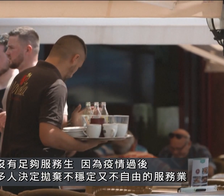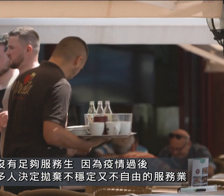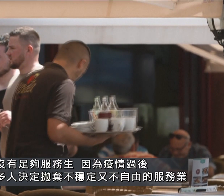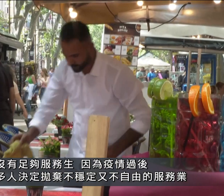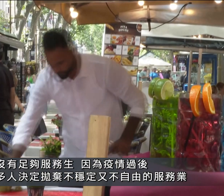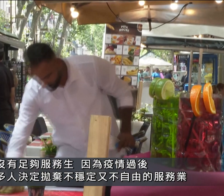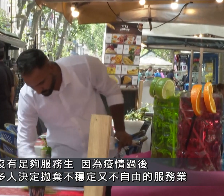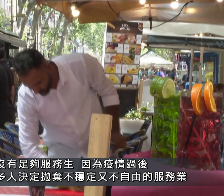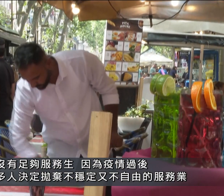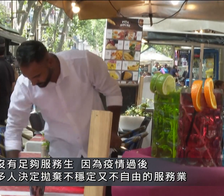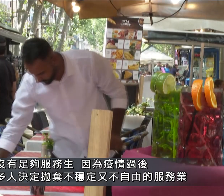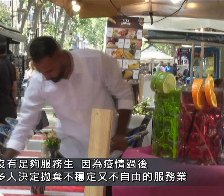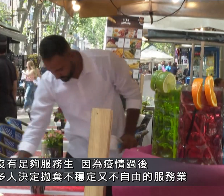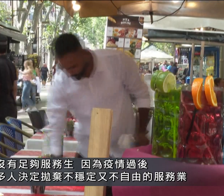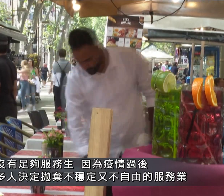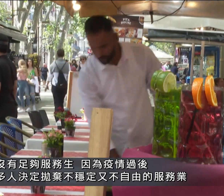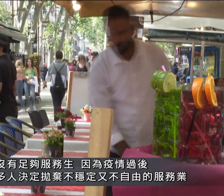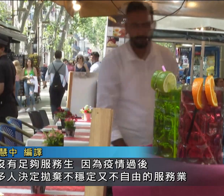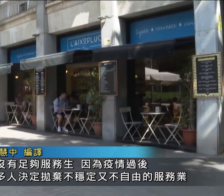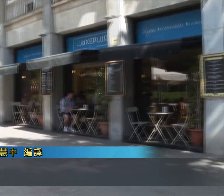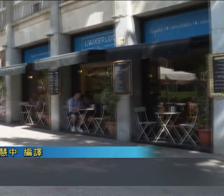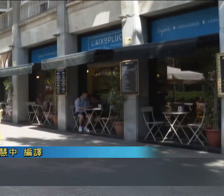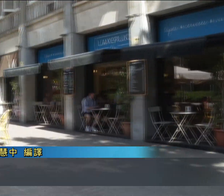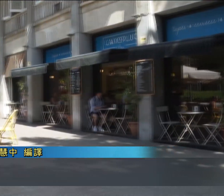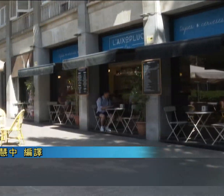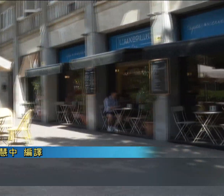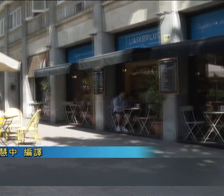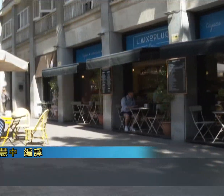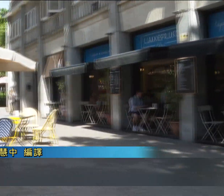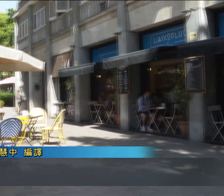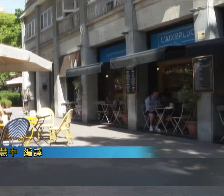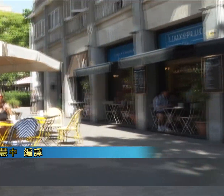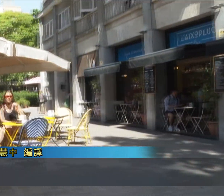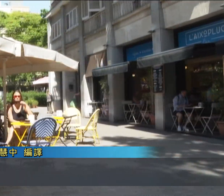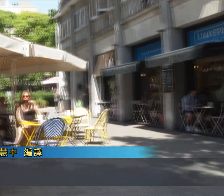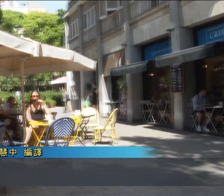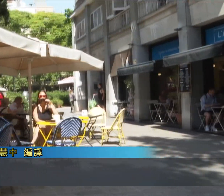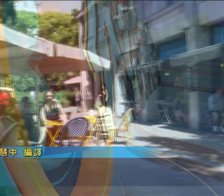弃不稳定又不自由的服务业。公视新闻是贵中编译。